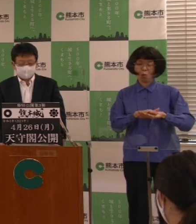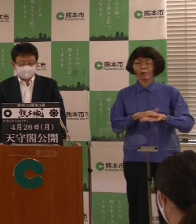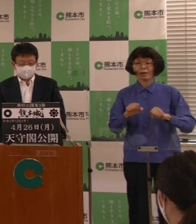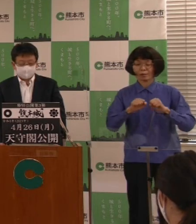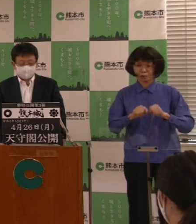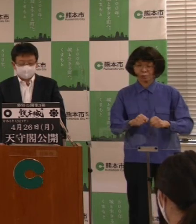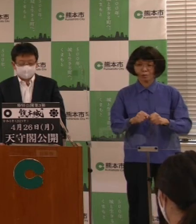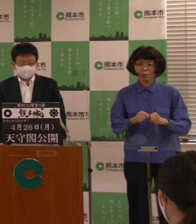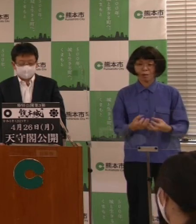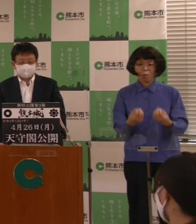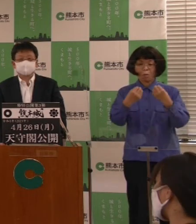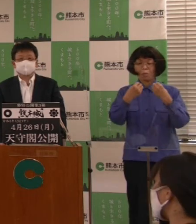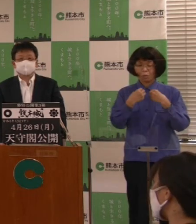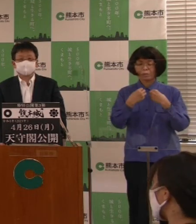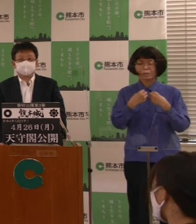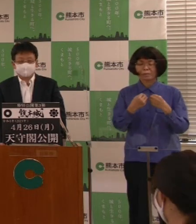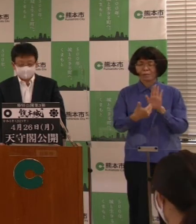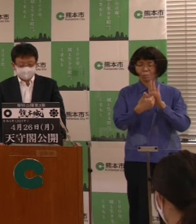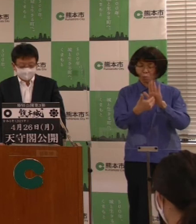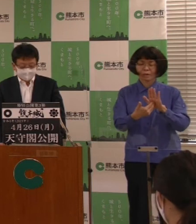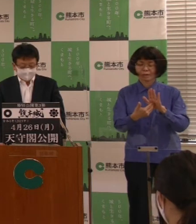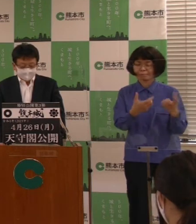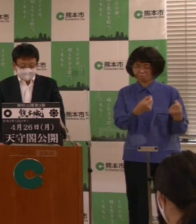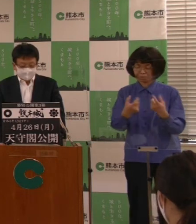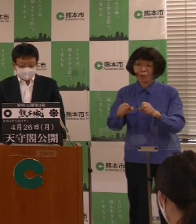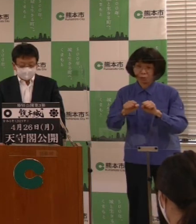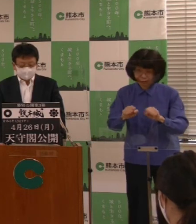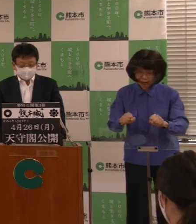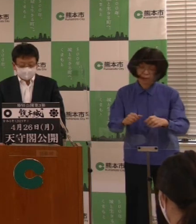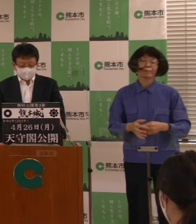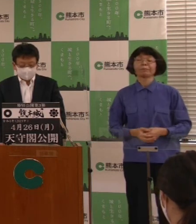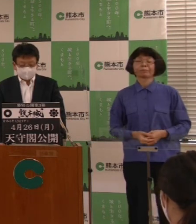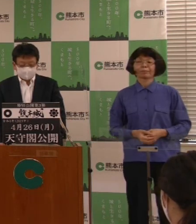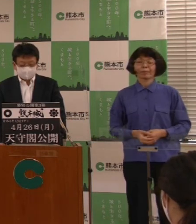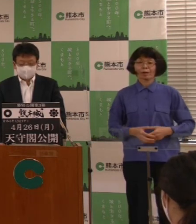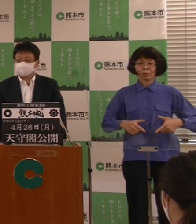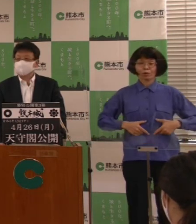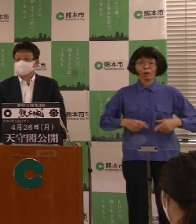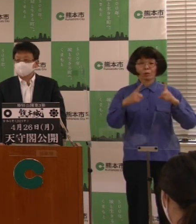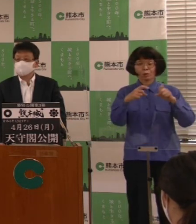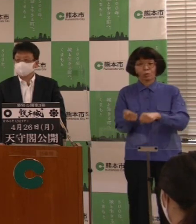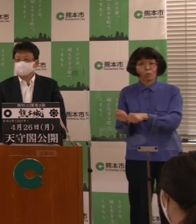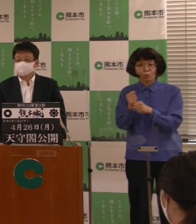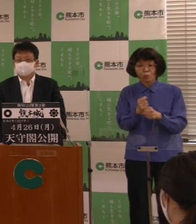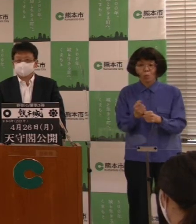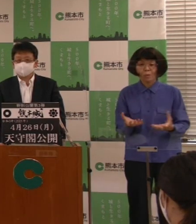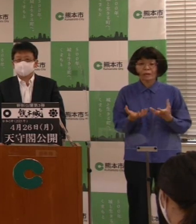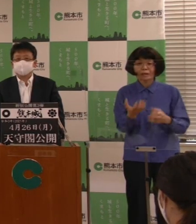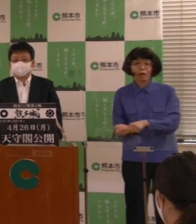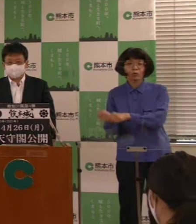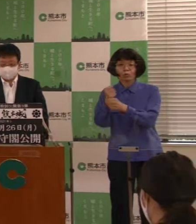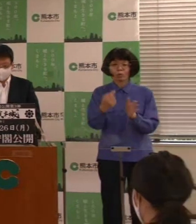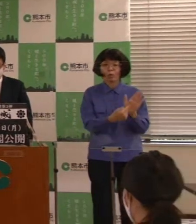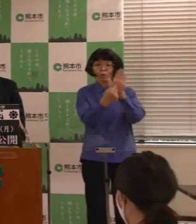コロナウイルス感染症対策を十分検討してまいります。熊本城の復興は震災復興を象徴するもの